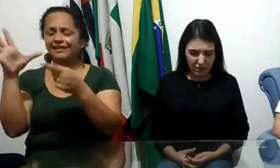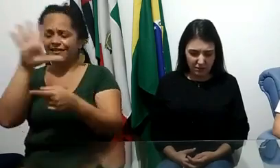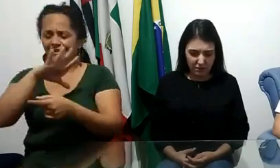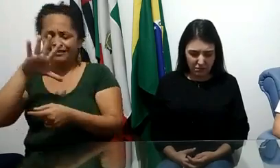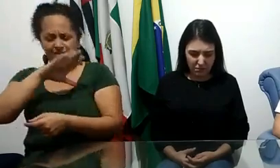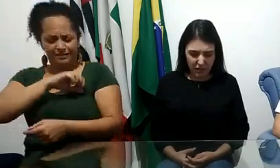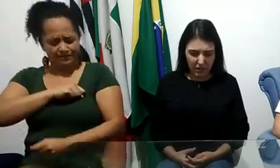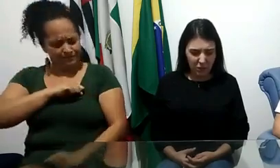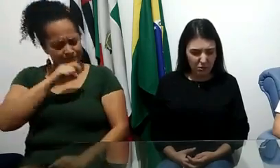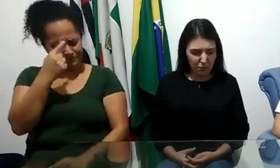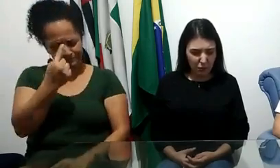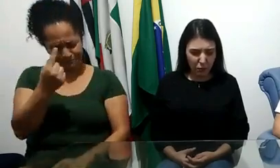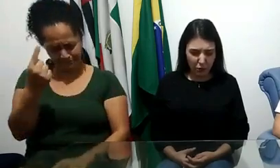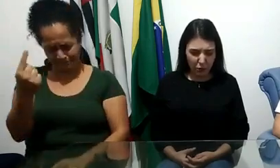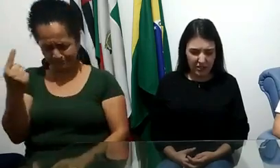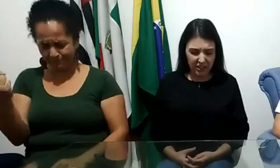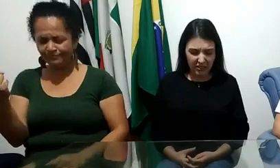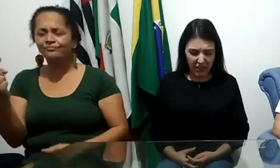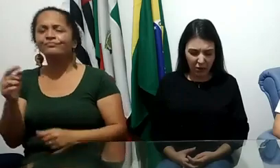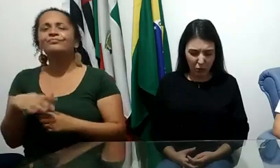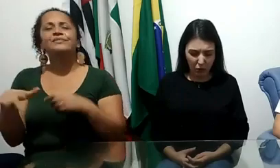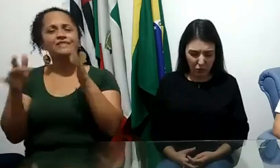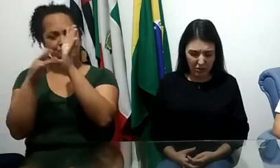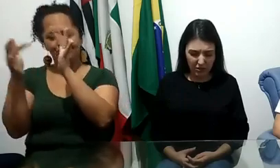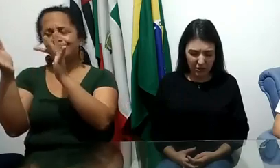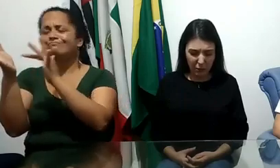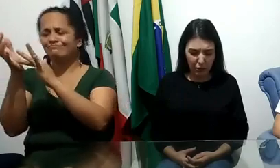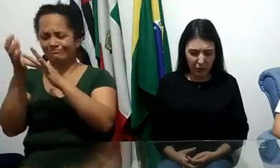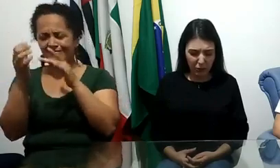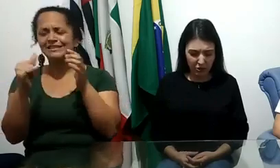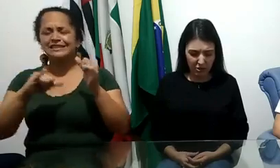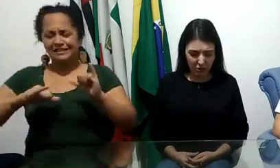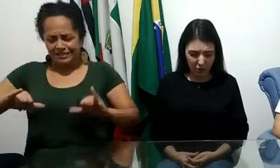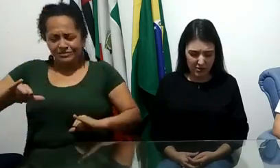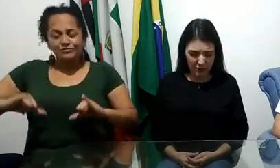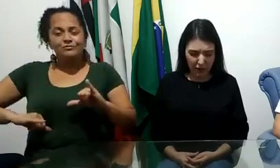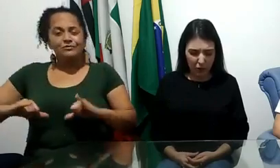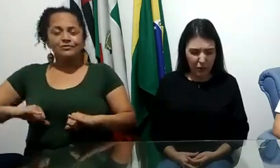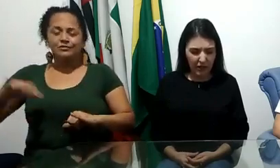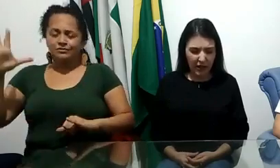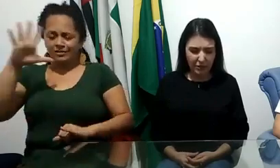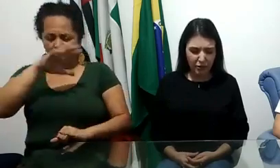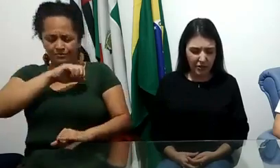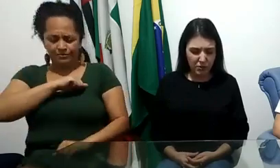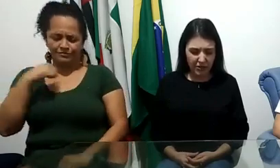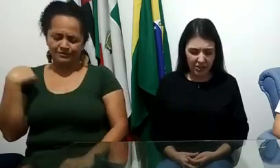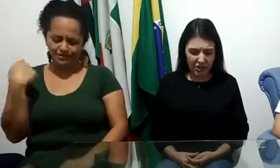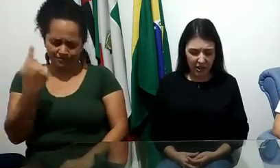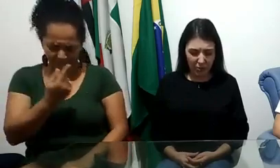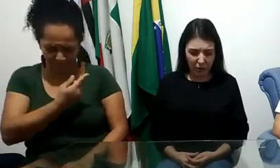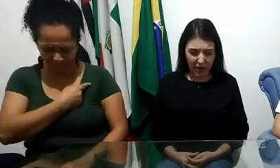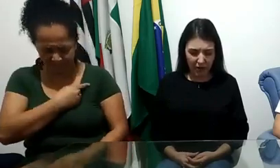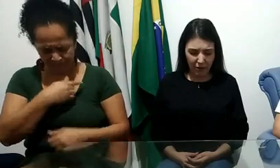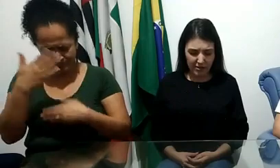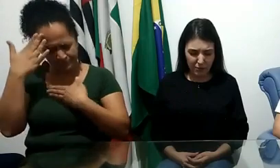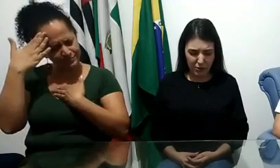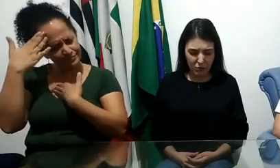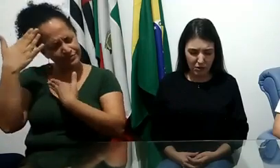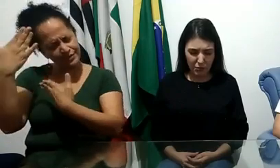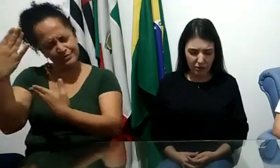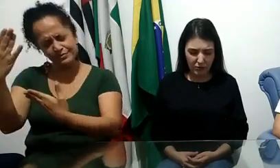Senhor não se poupou e se entregou por amor de nós. Obrigada por ter nos presenteado com a